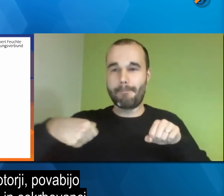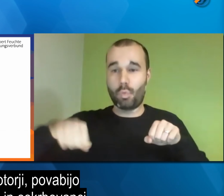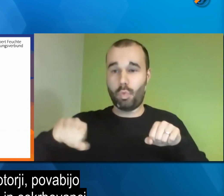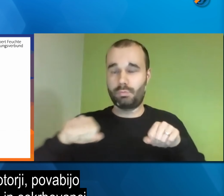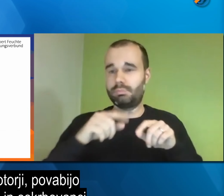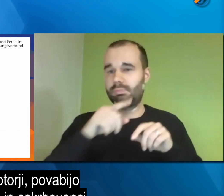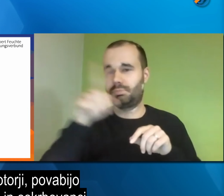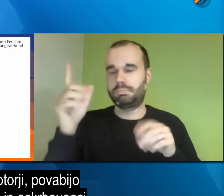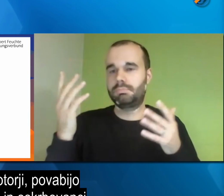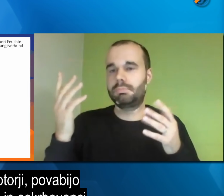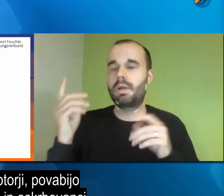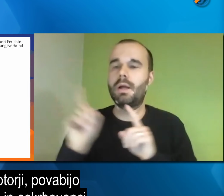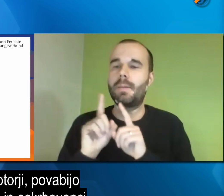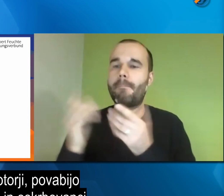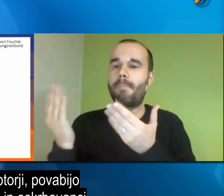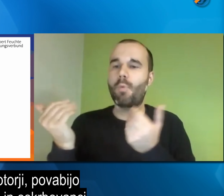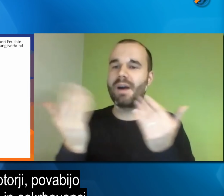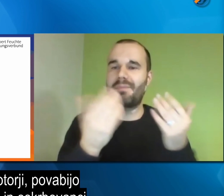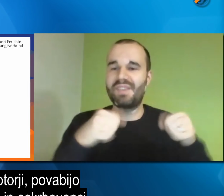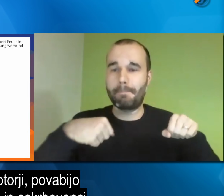To so motorji,